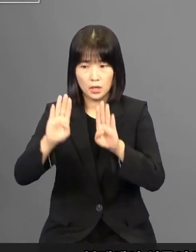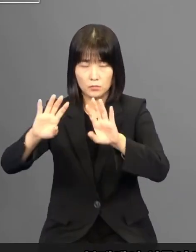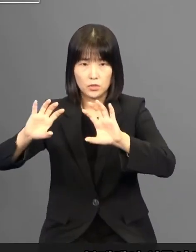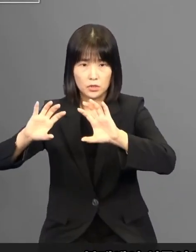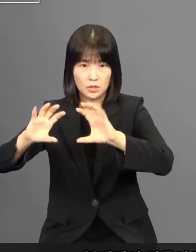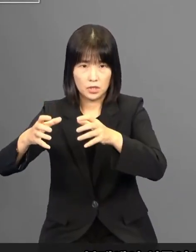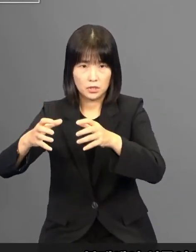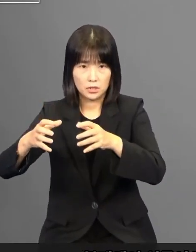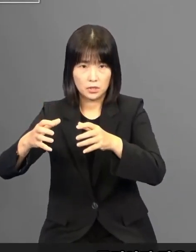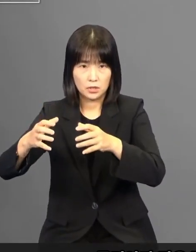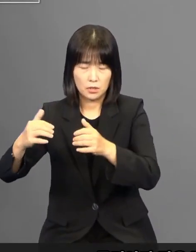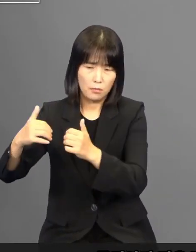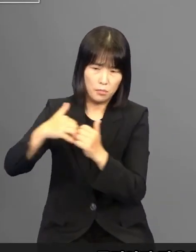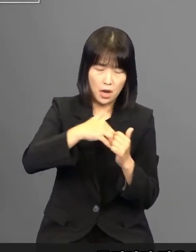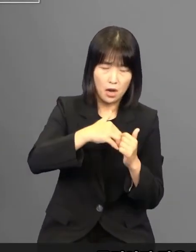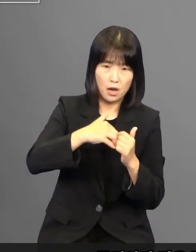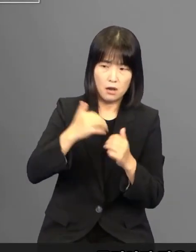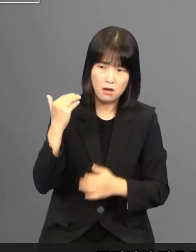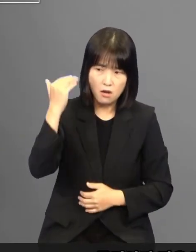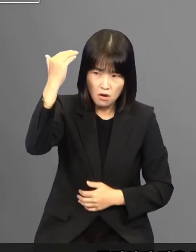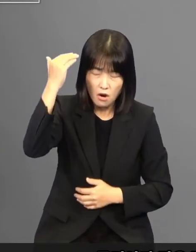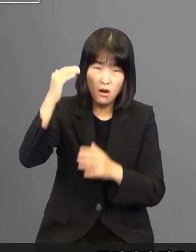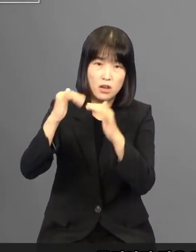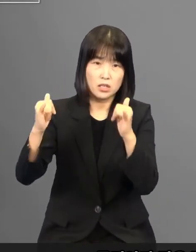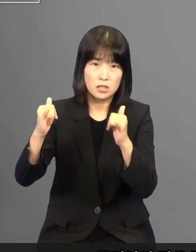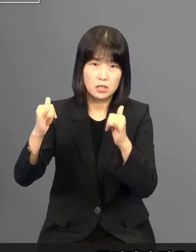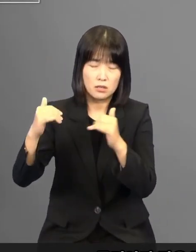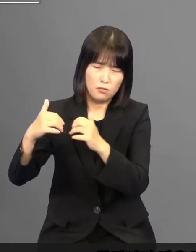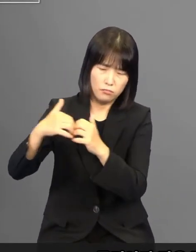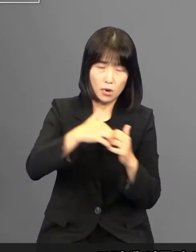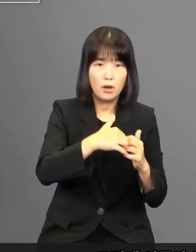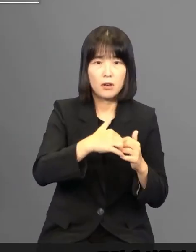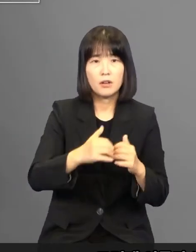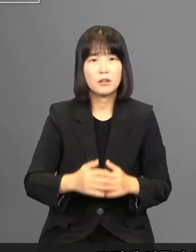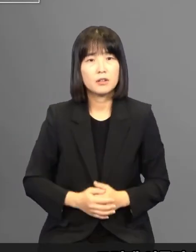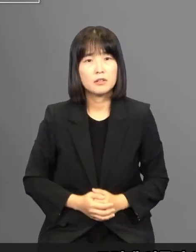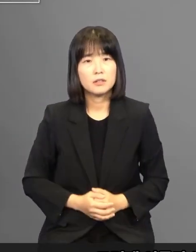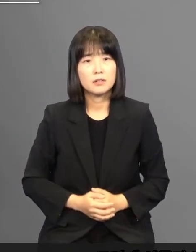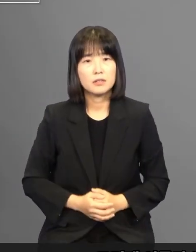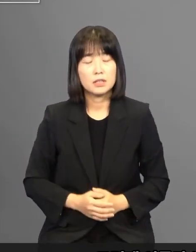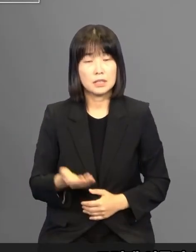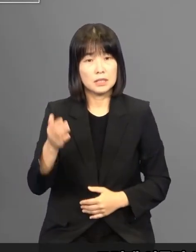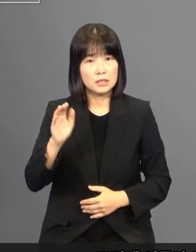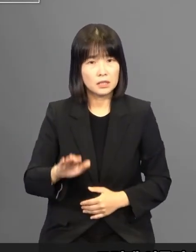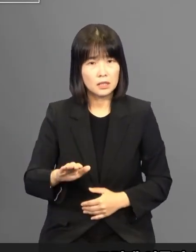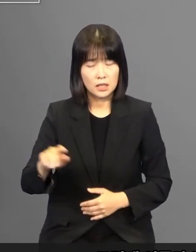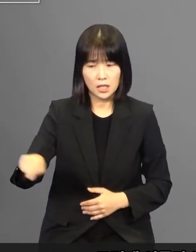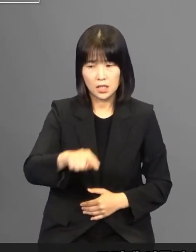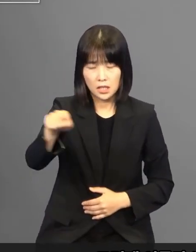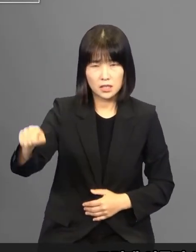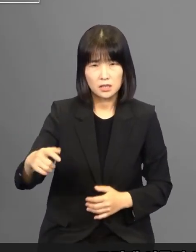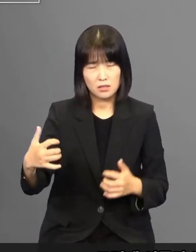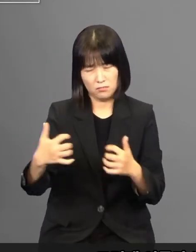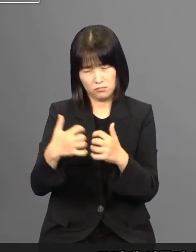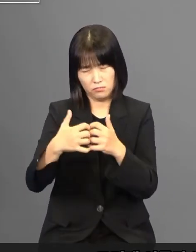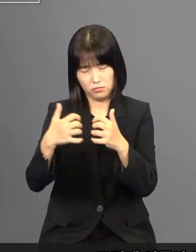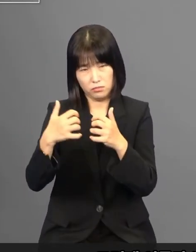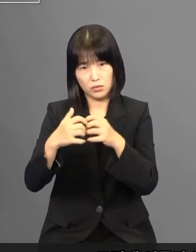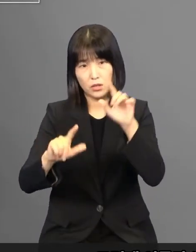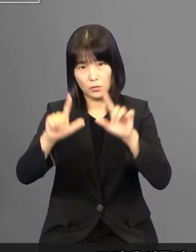거인들이 쳐들어와요. 골리앗과 같은 많은 거인들이 있었습니다. 자, 그런데 이들과 싸우는 장면이